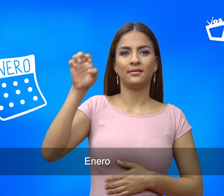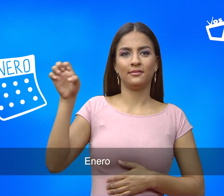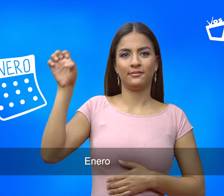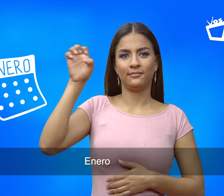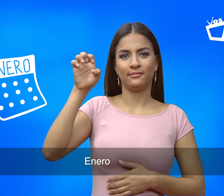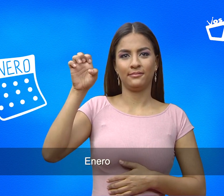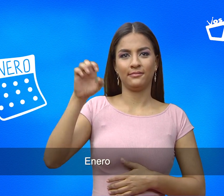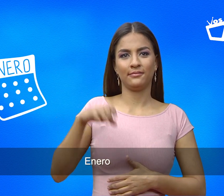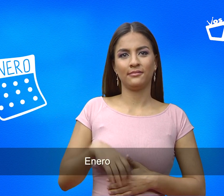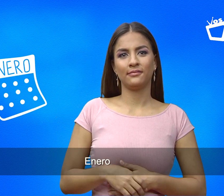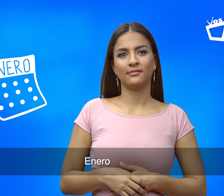enero